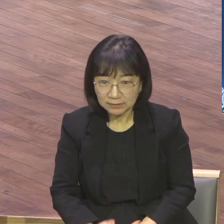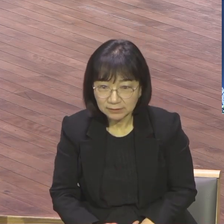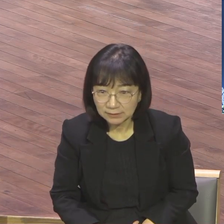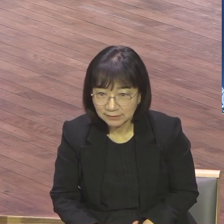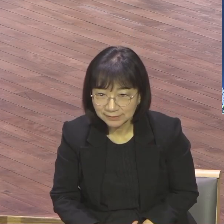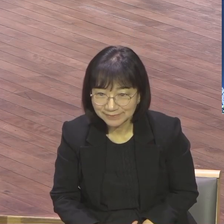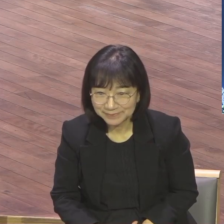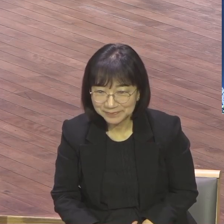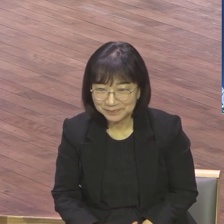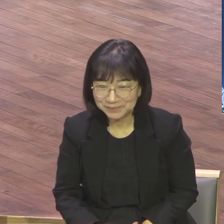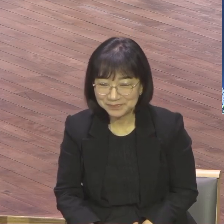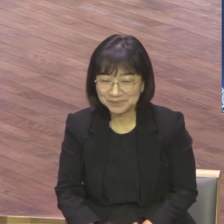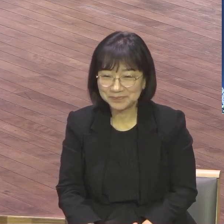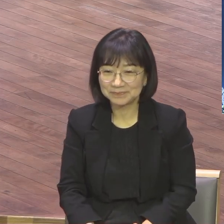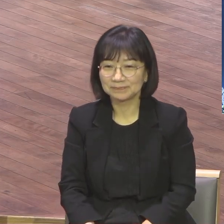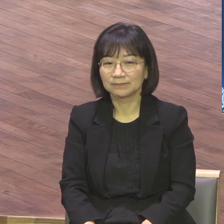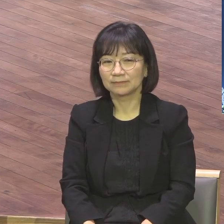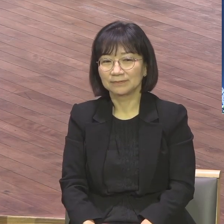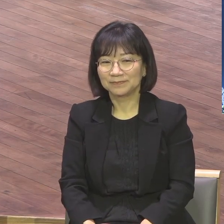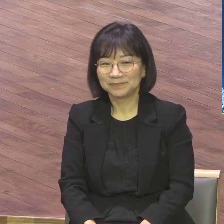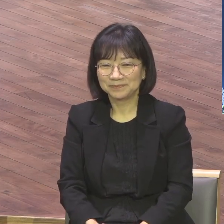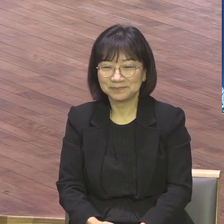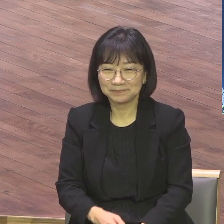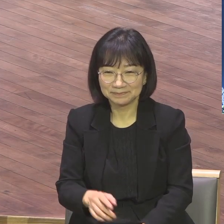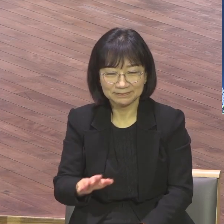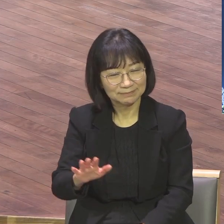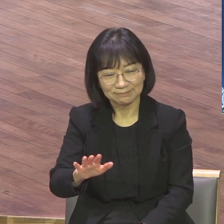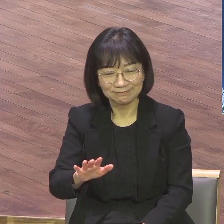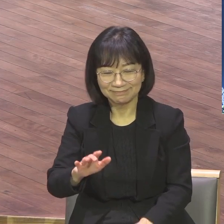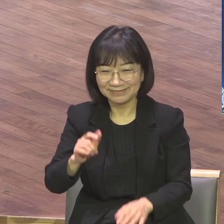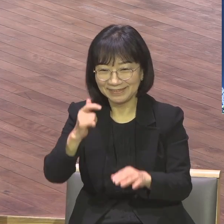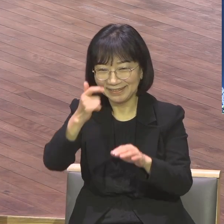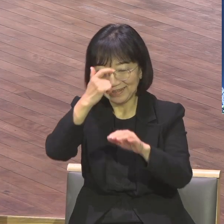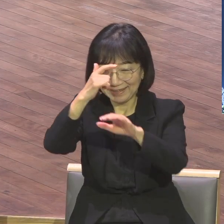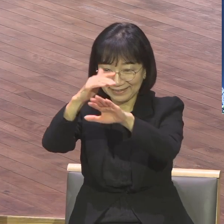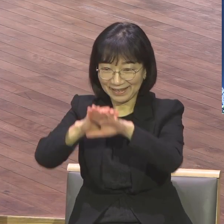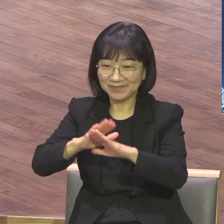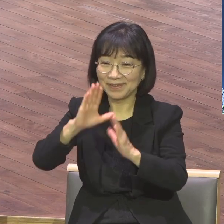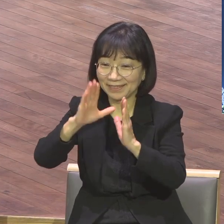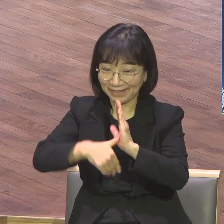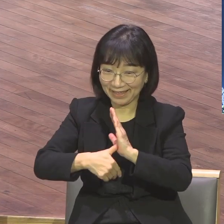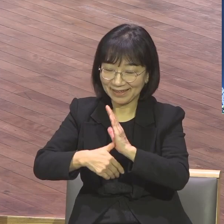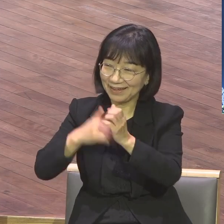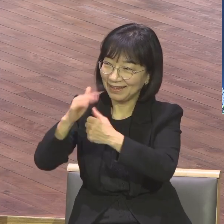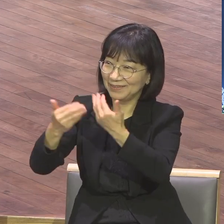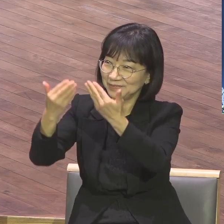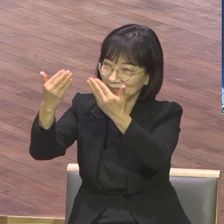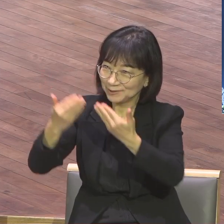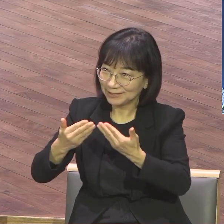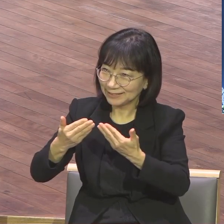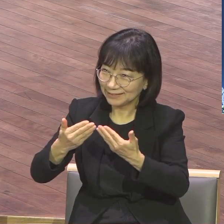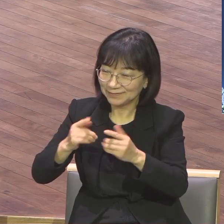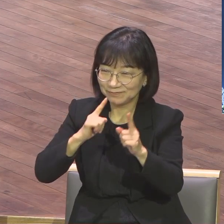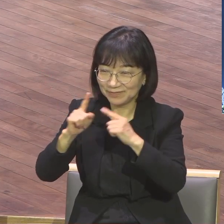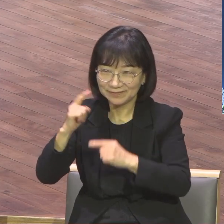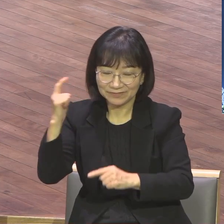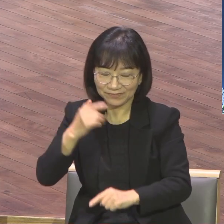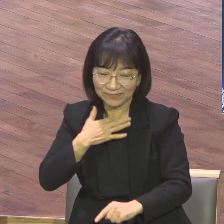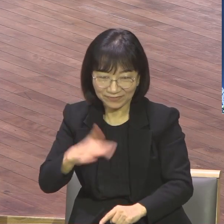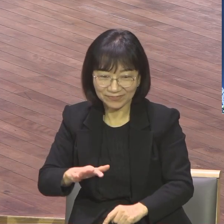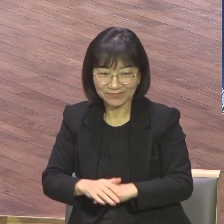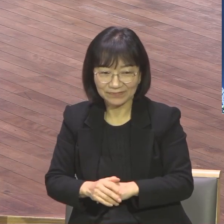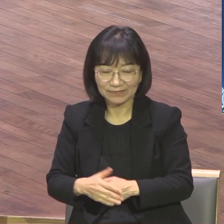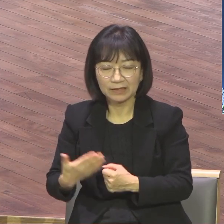이 예배의 중요성, 예배의 맛을 예배 시간에 하나님 내게 주신 주의 음성 들어본 적이 없어. 은혜를